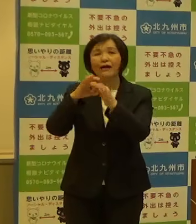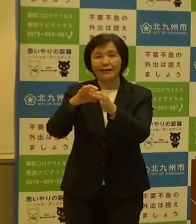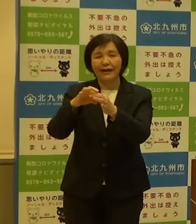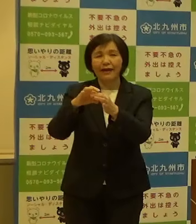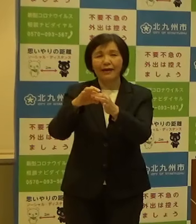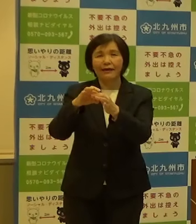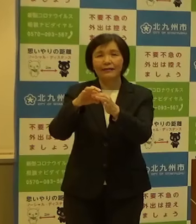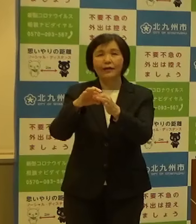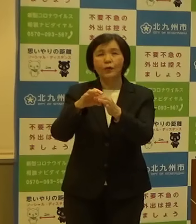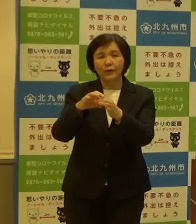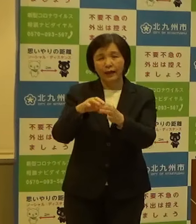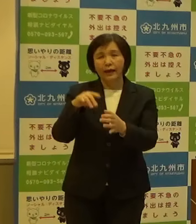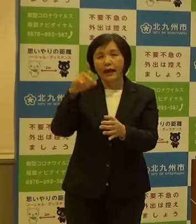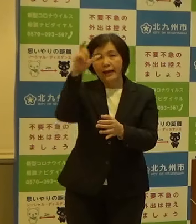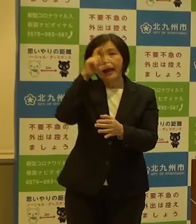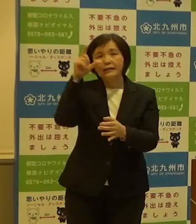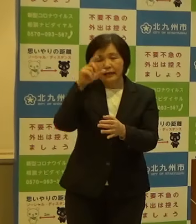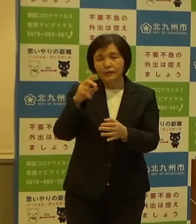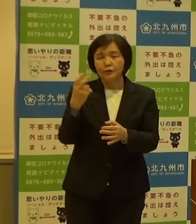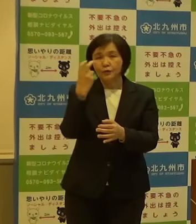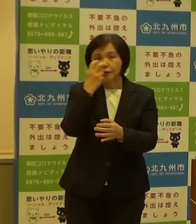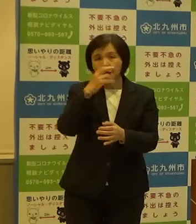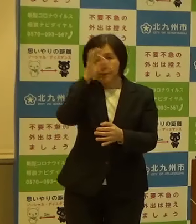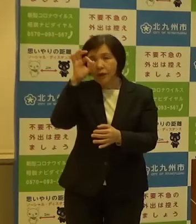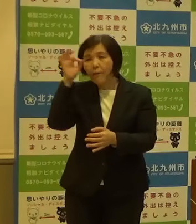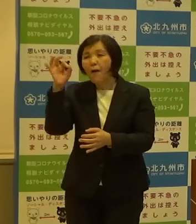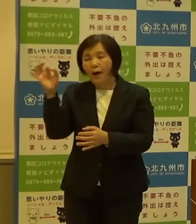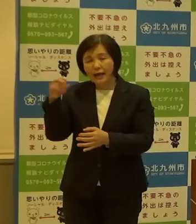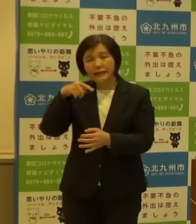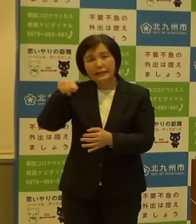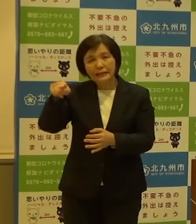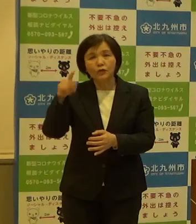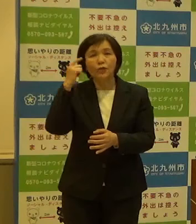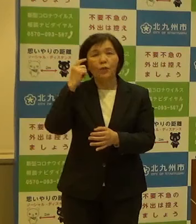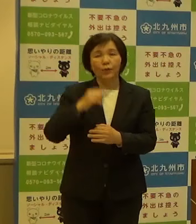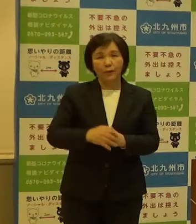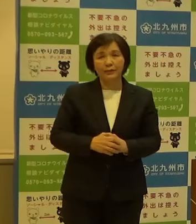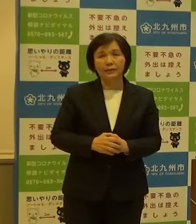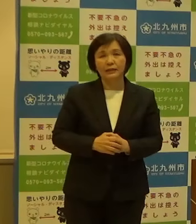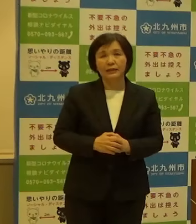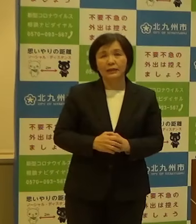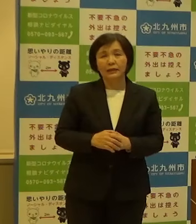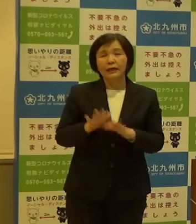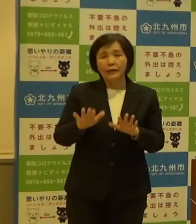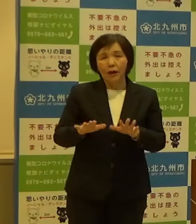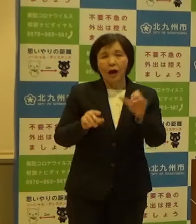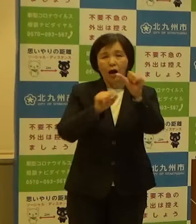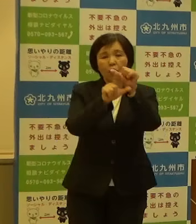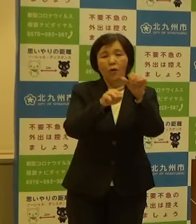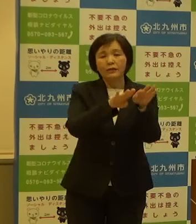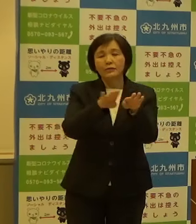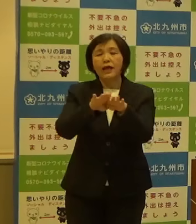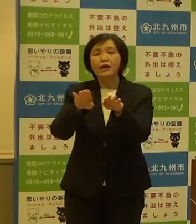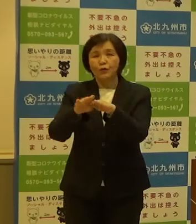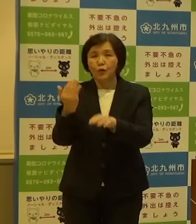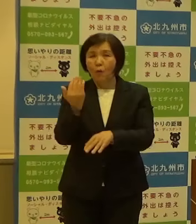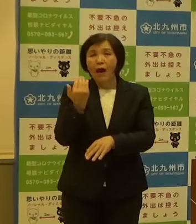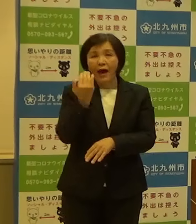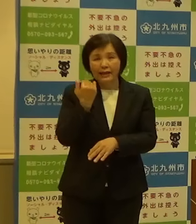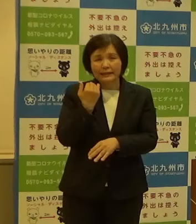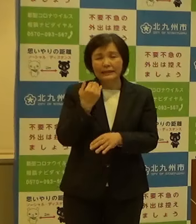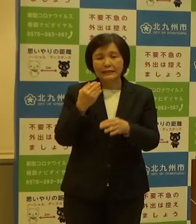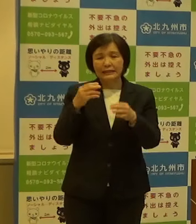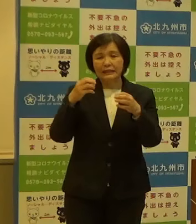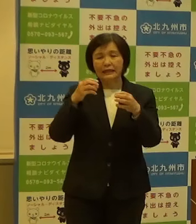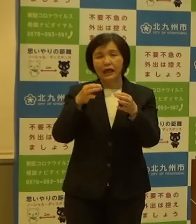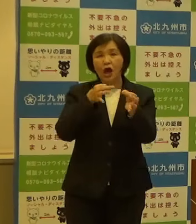るのではないかと思います。で、私どもはこの大型連休を前にいたしまして、この商店